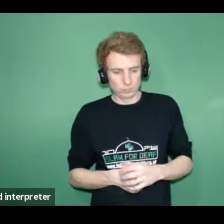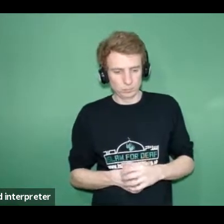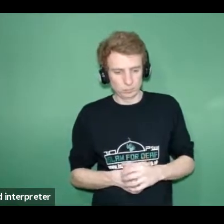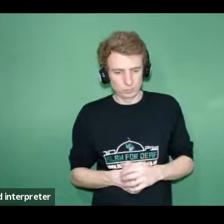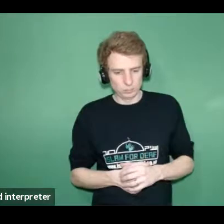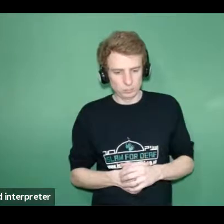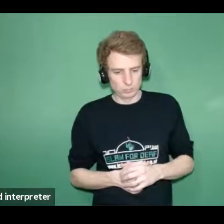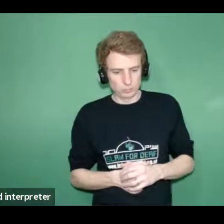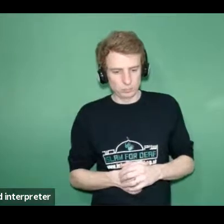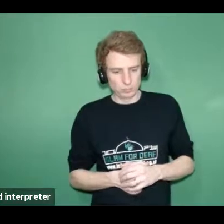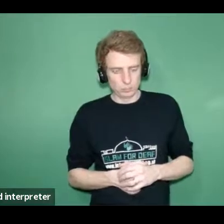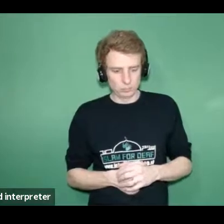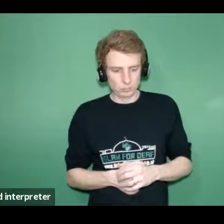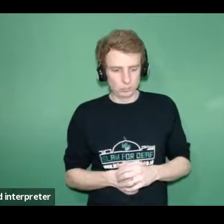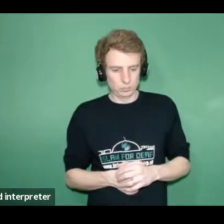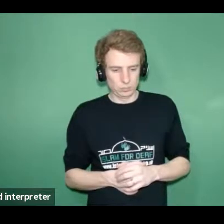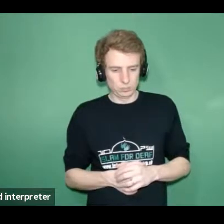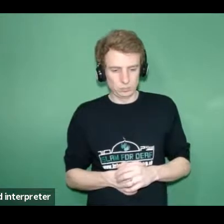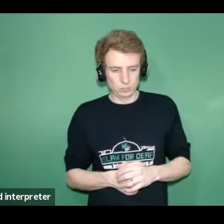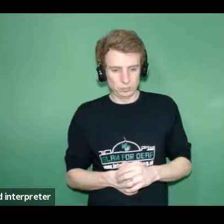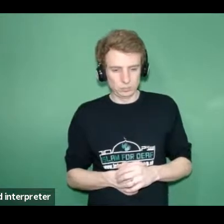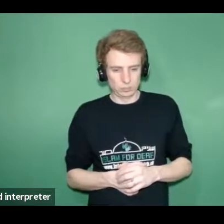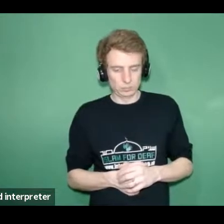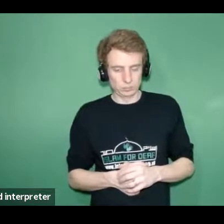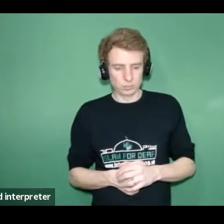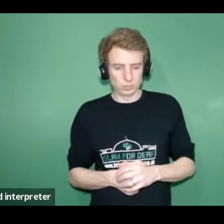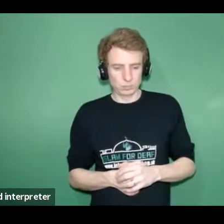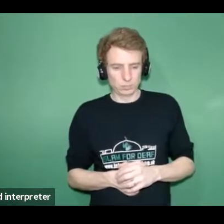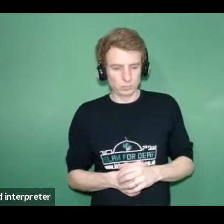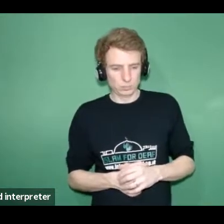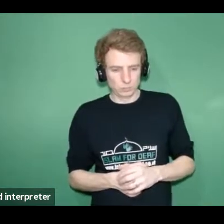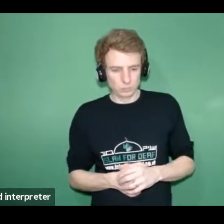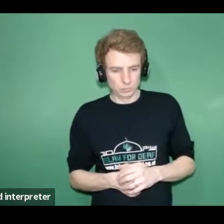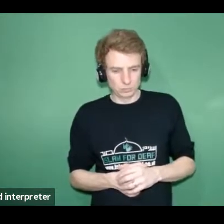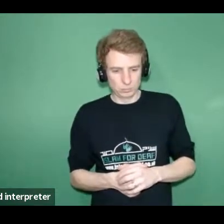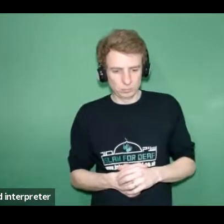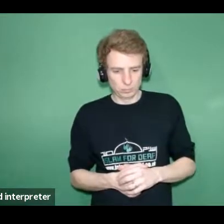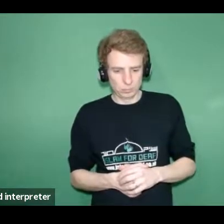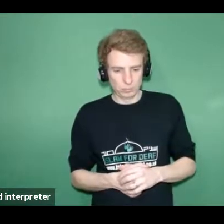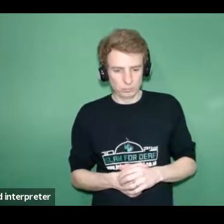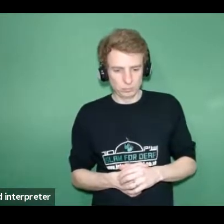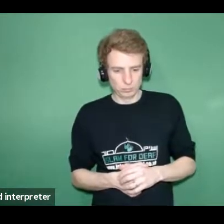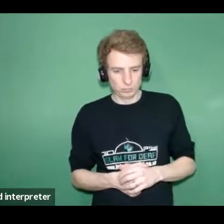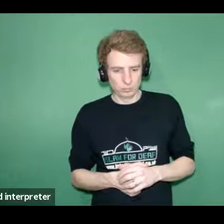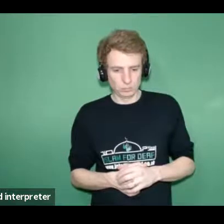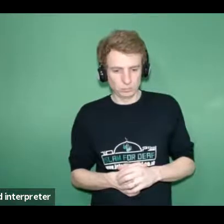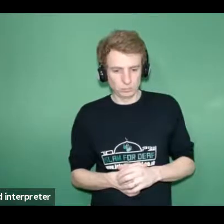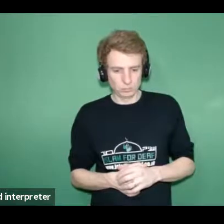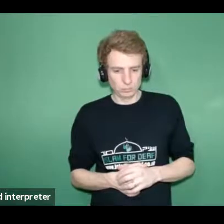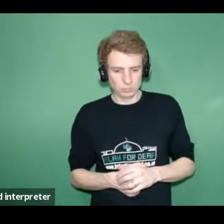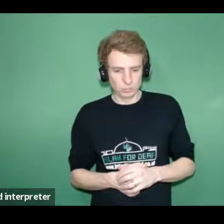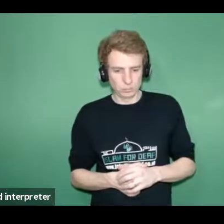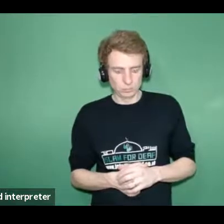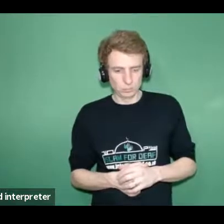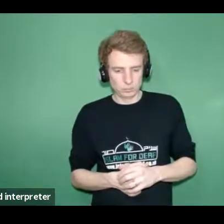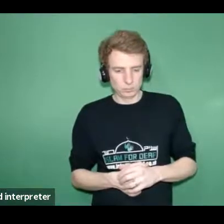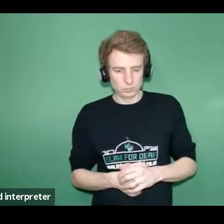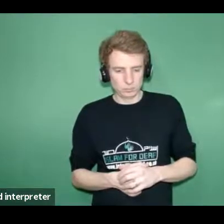في بيوتكن مؤتمات بي. وكان النبي صلى الله عليه وسلم في جدار بيت